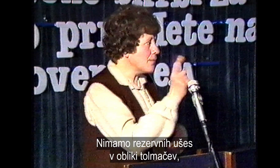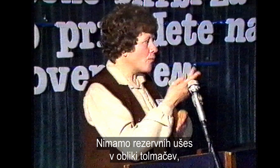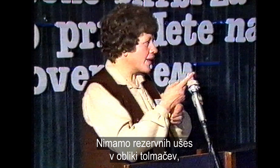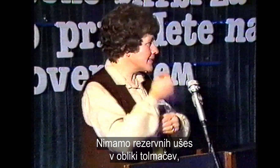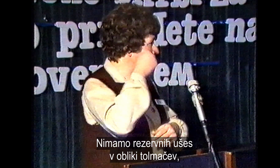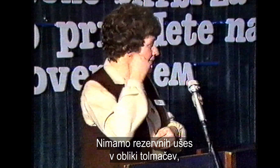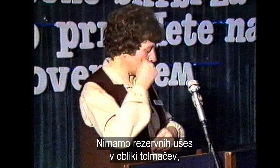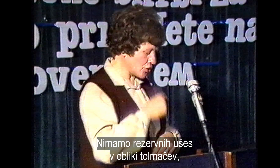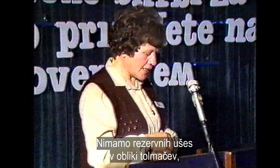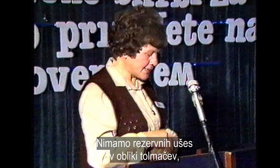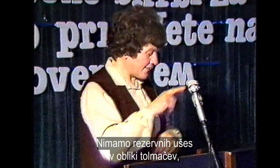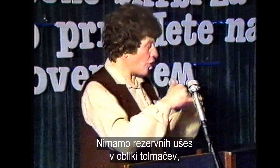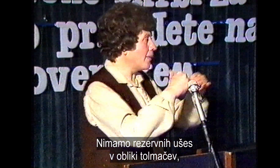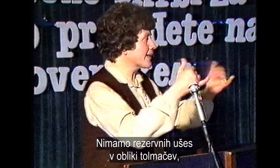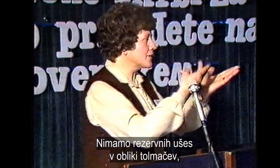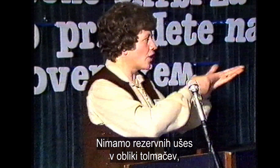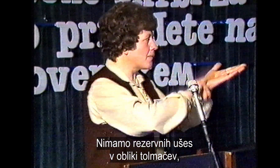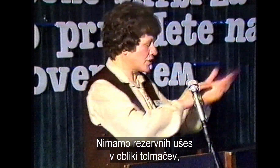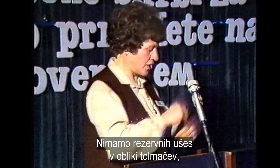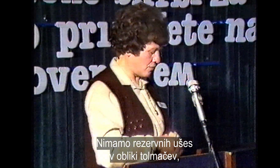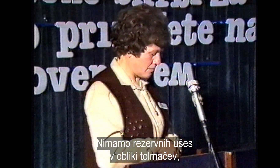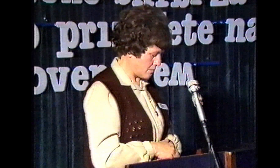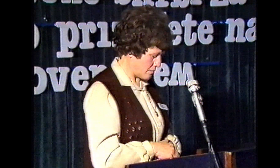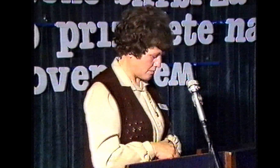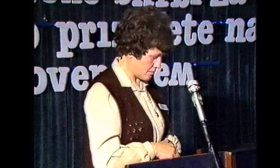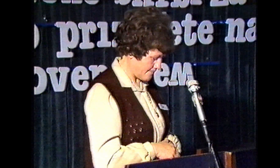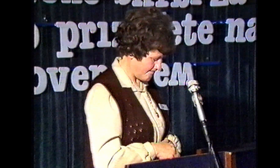Nemamo rezervnih ušest v obliki tolmačev.